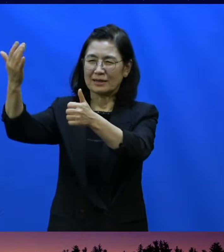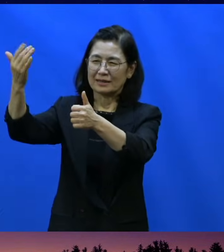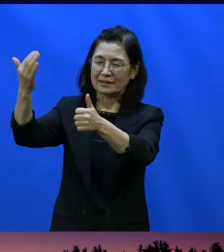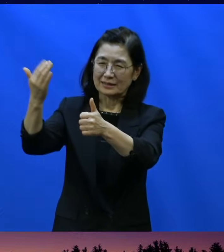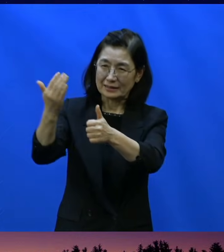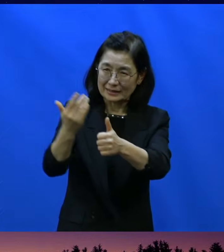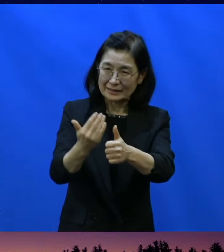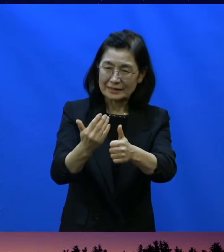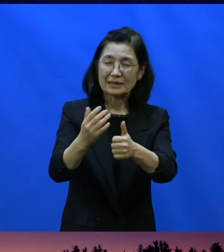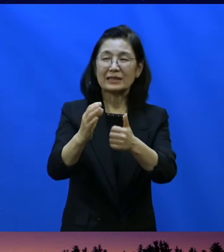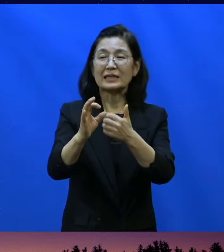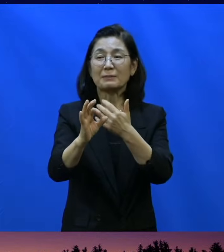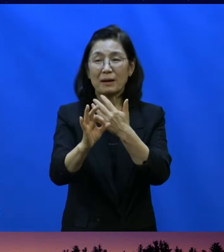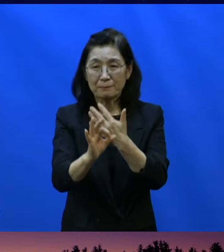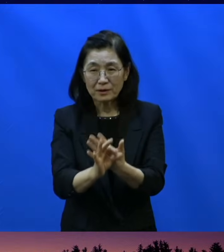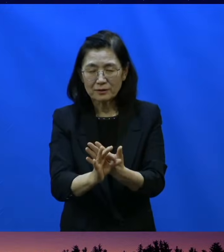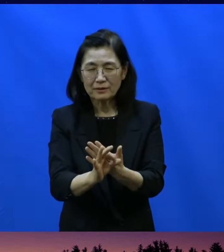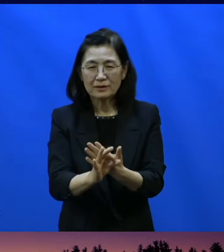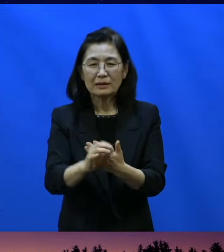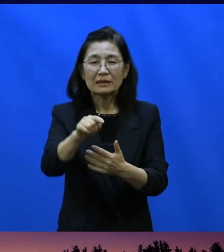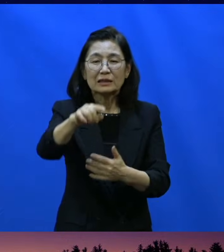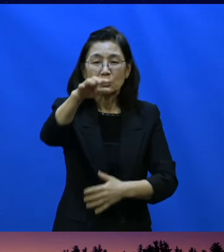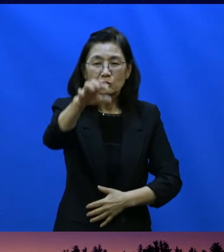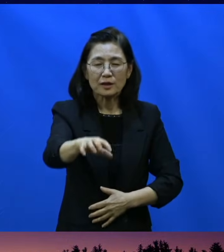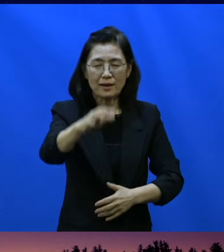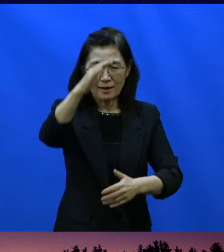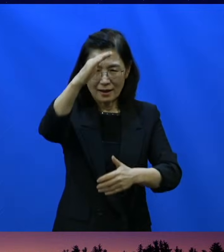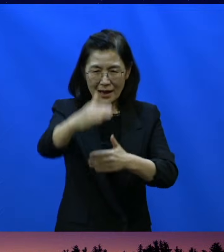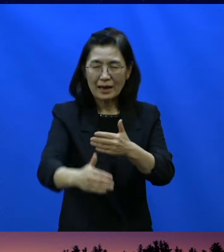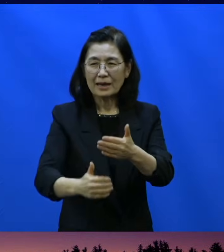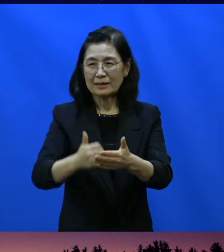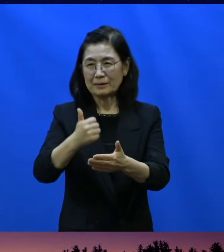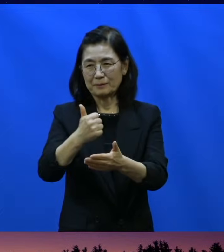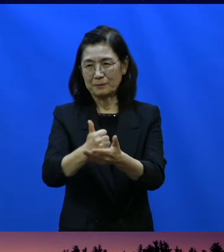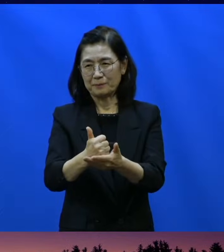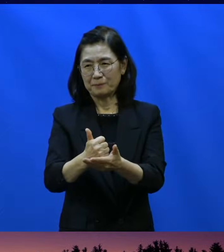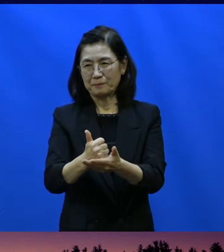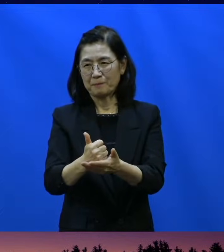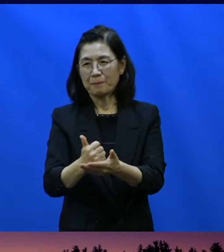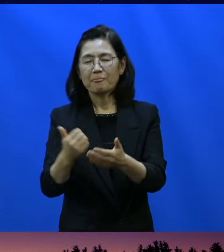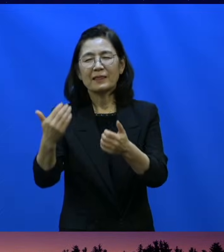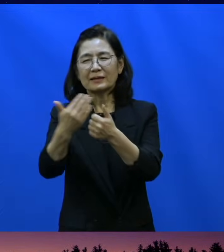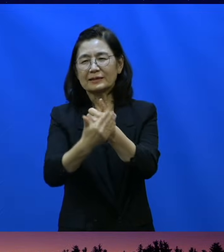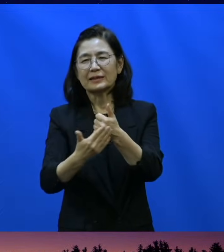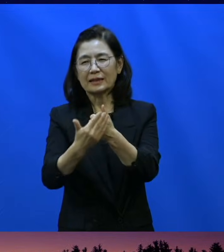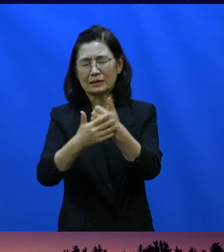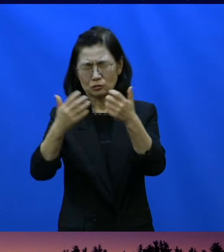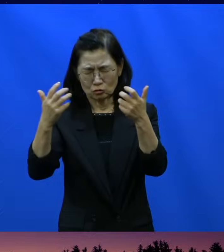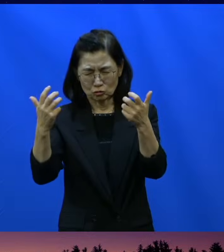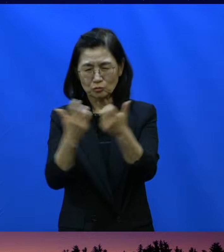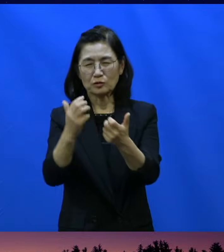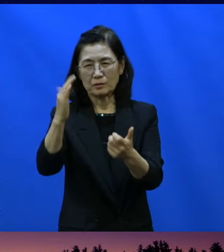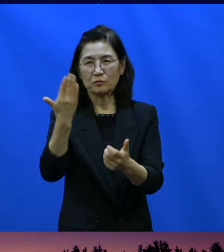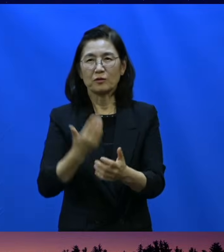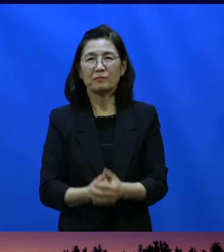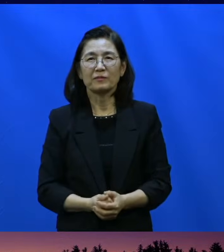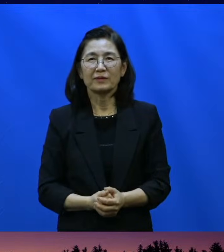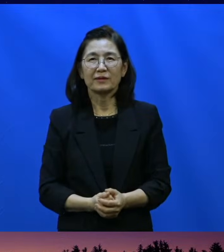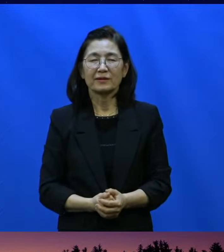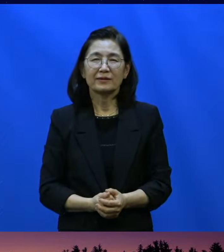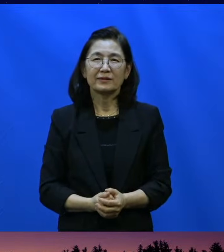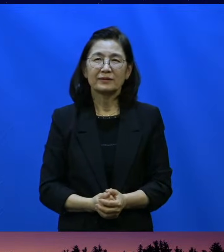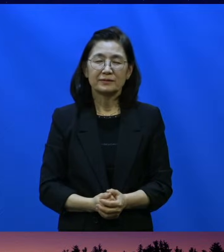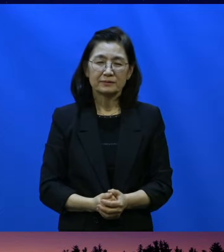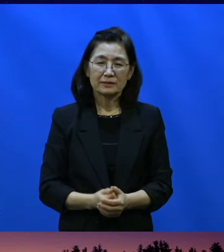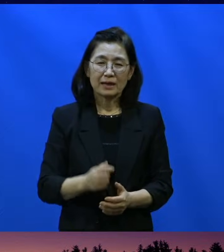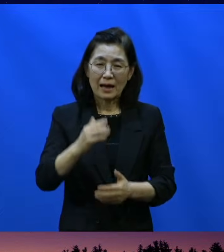하나님의 은혜가 임한 곳에 역사가 일어나요. 내가 못나도 괜찮아요. 하나님의 은혜가 임하면 되는 거예요. 그 은혜가 우리의 삶을 리셋한다는